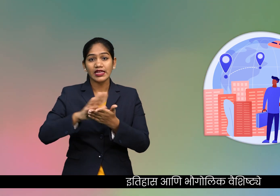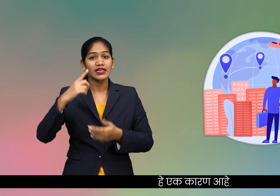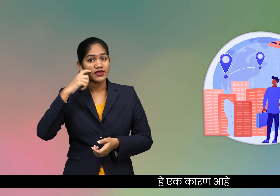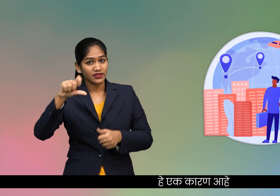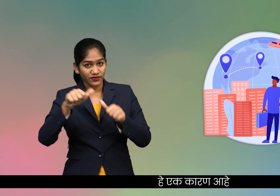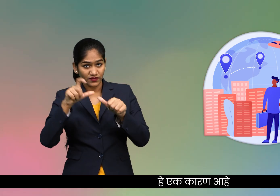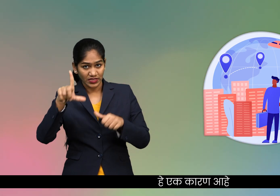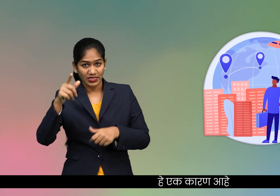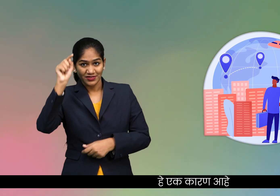वैशिष्ट्ये हे एक कारण आहे,